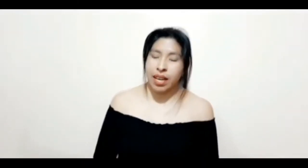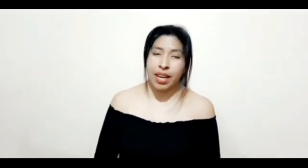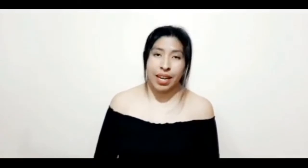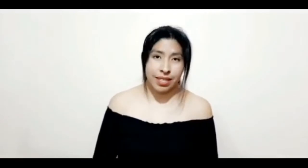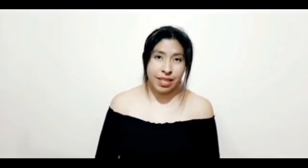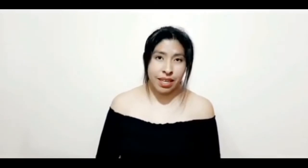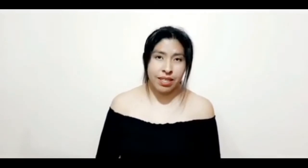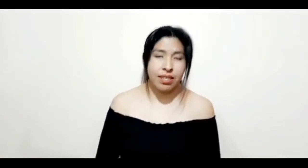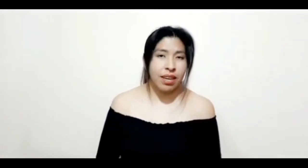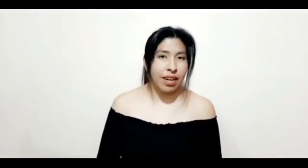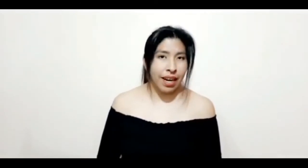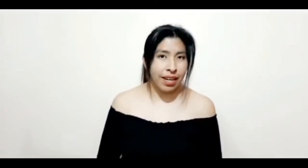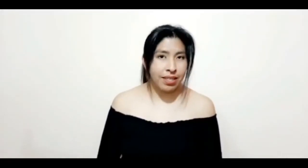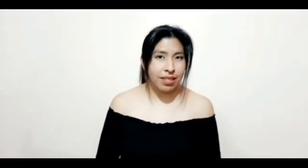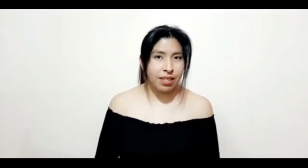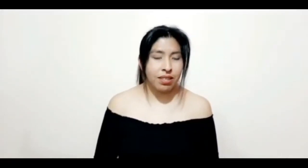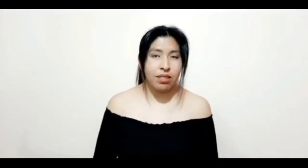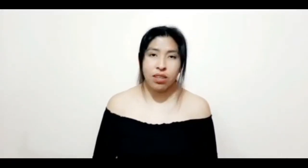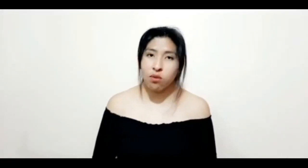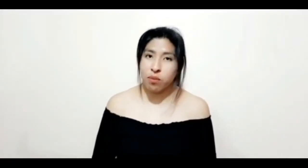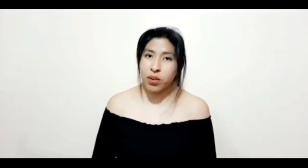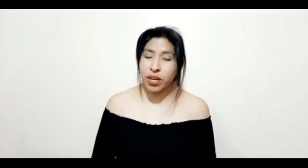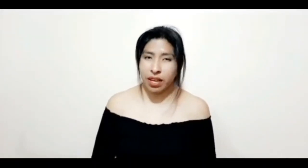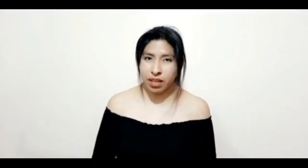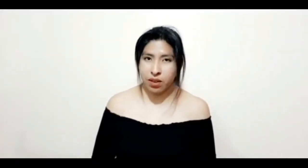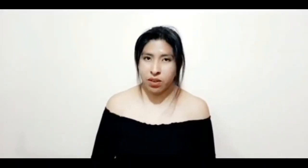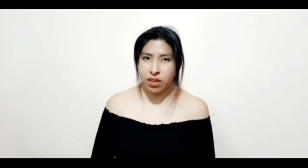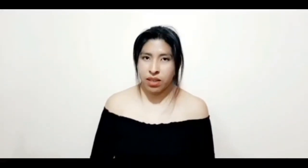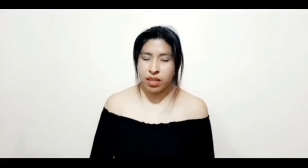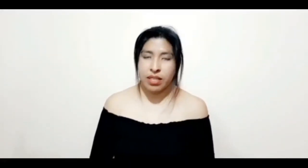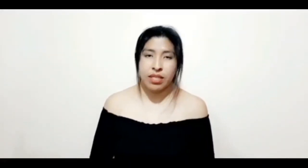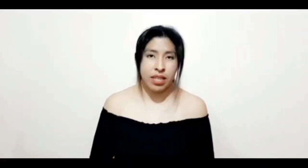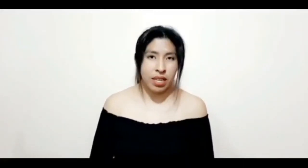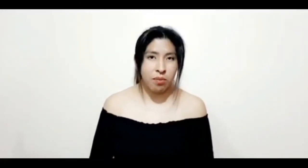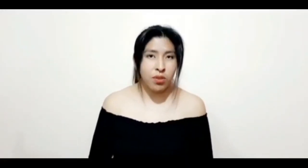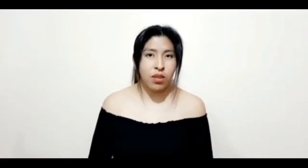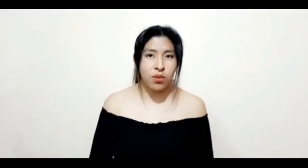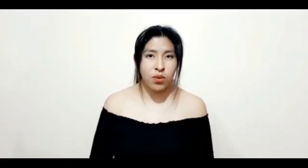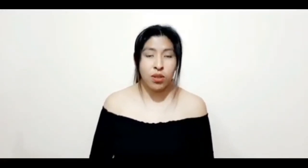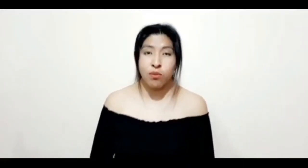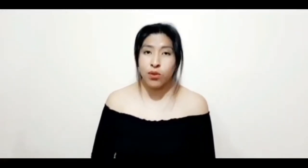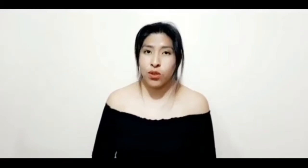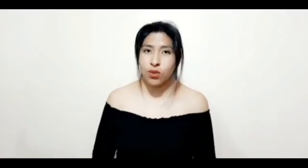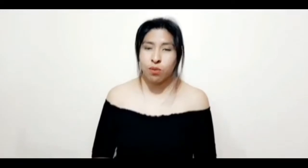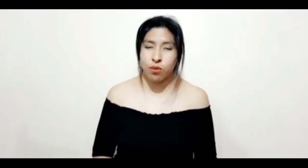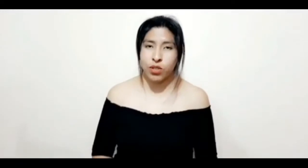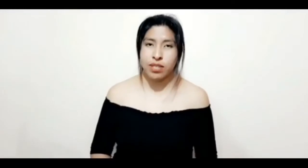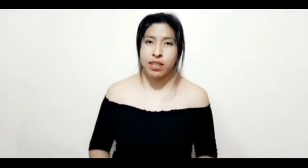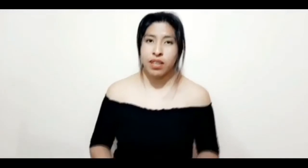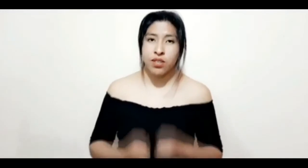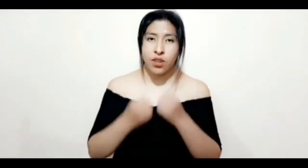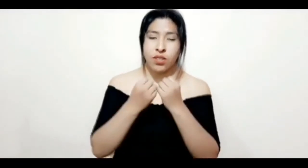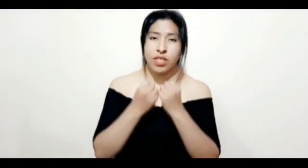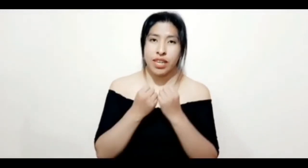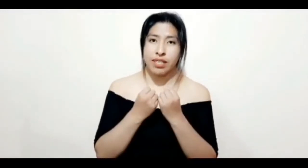Las señas carecen de número y género. Si requerimos el uso de muchos o muchas, solo se realiza esta